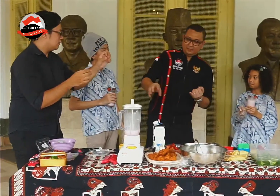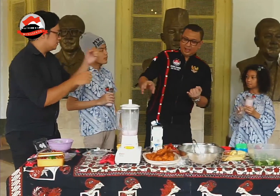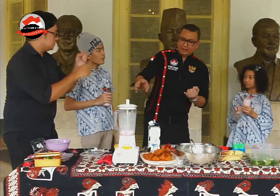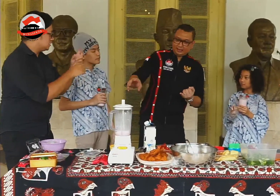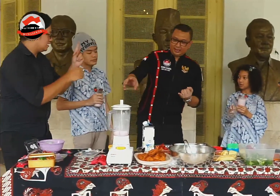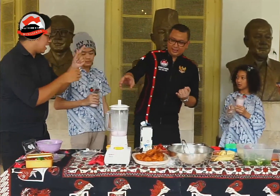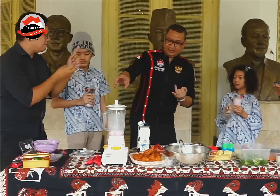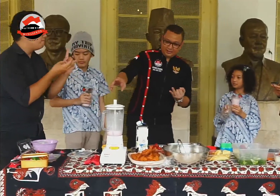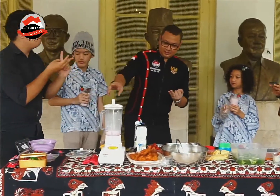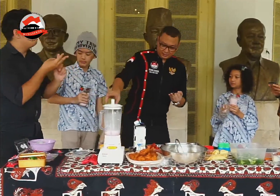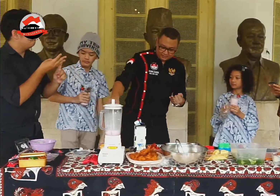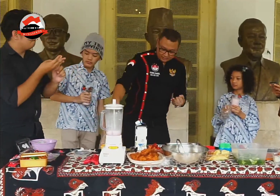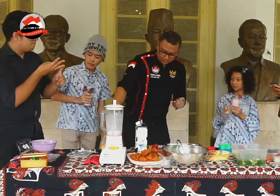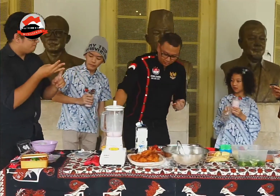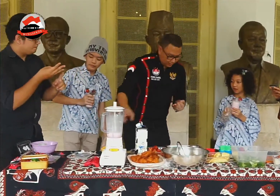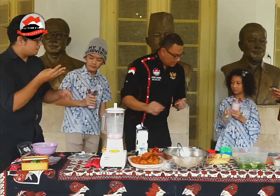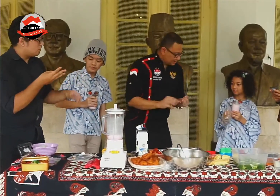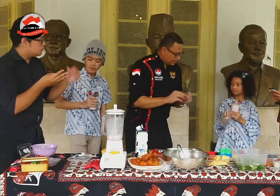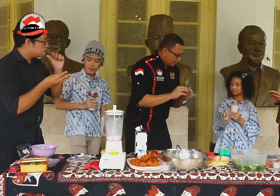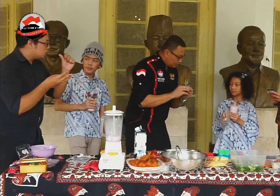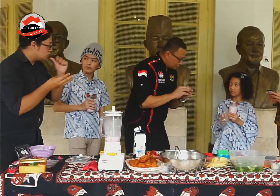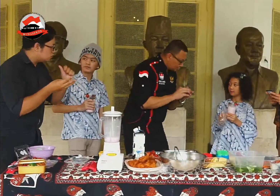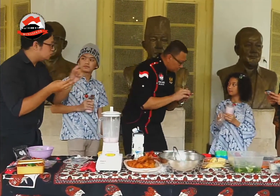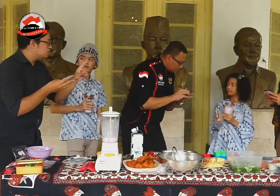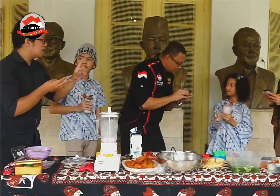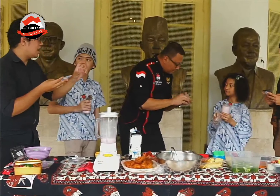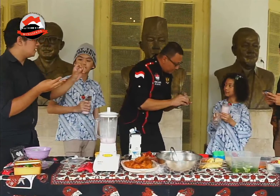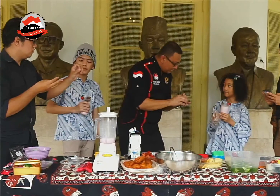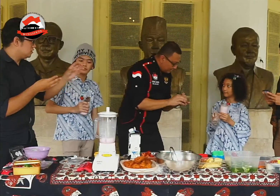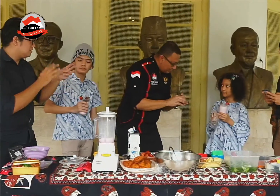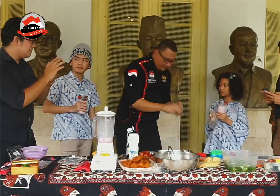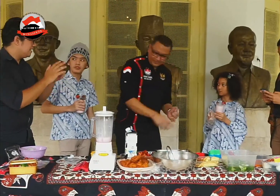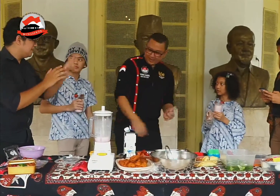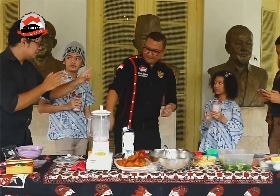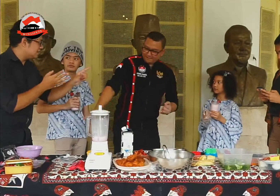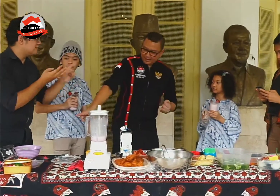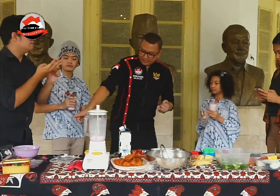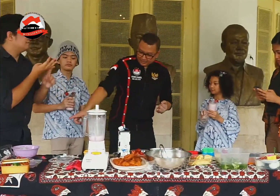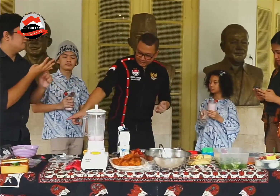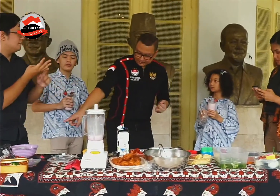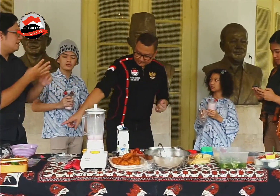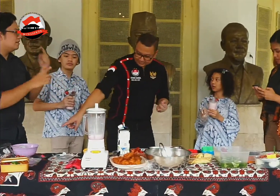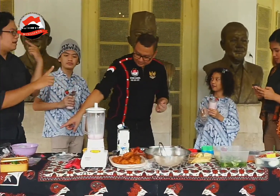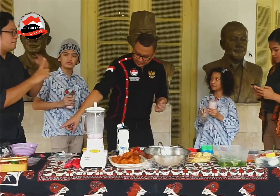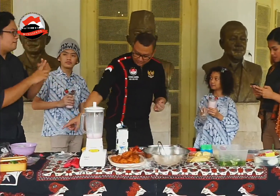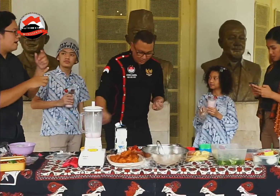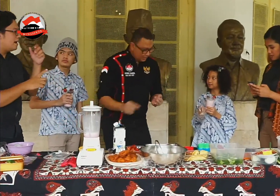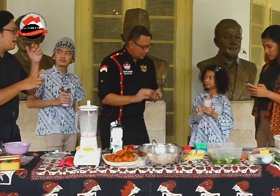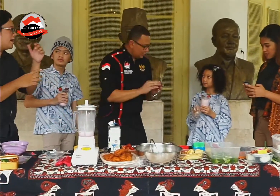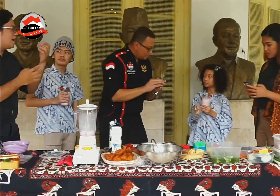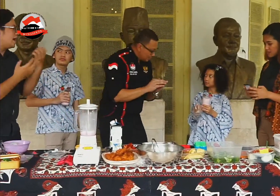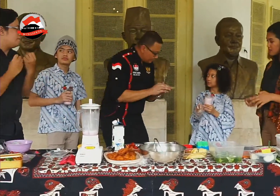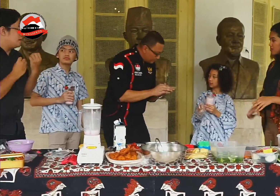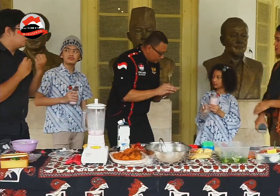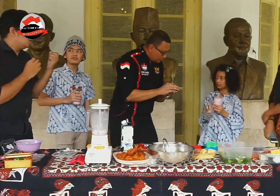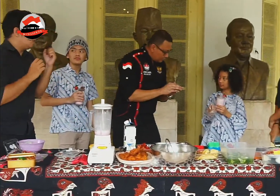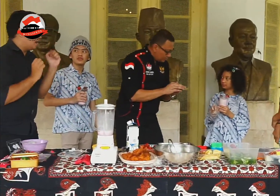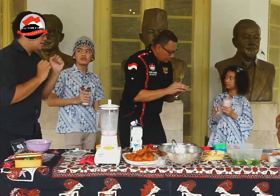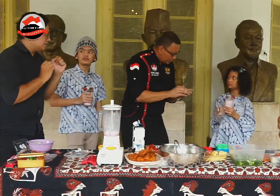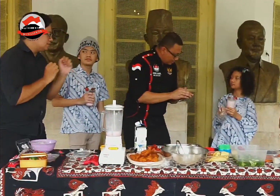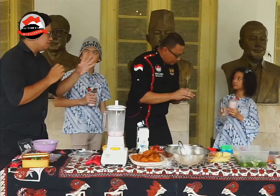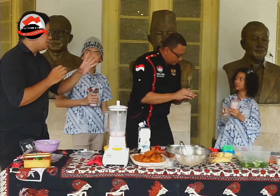kita pakai susunya 100 ml, tambah es batunya